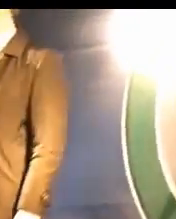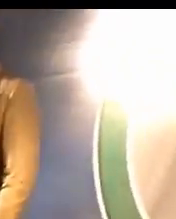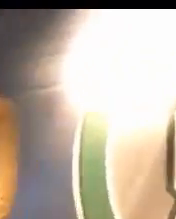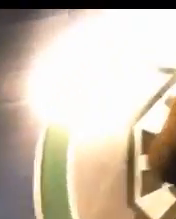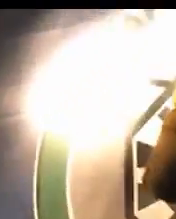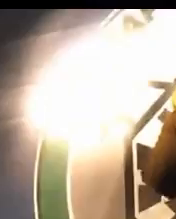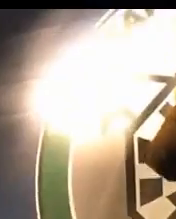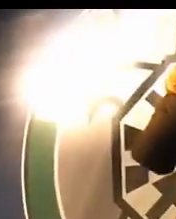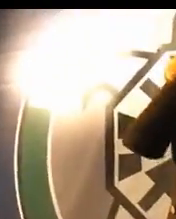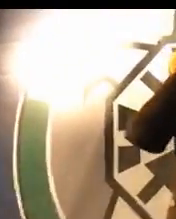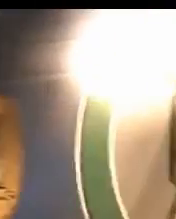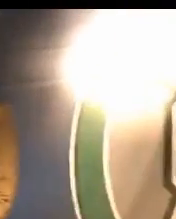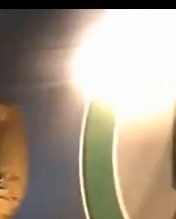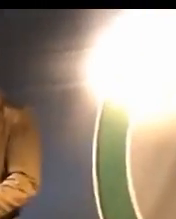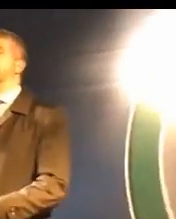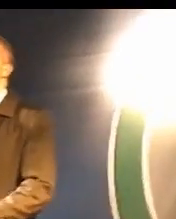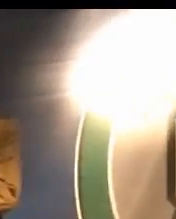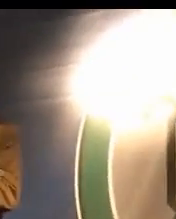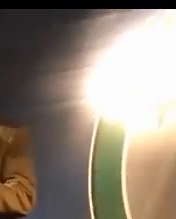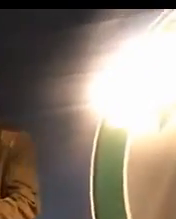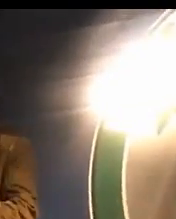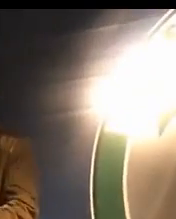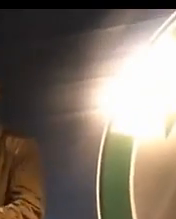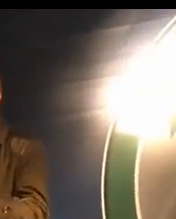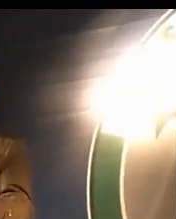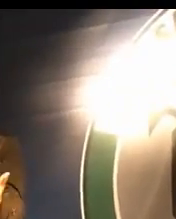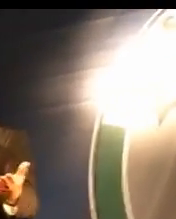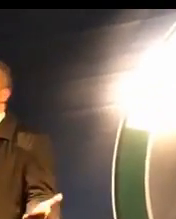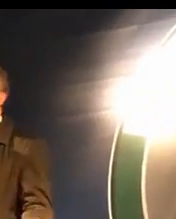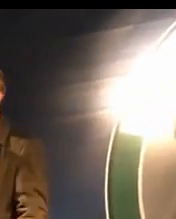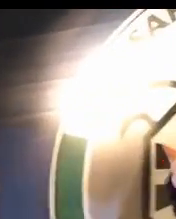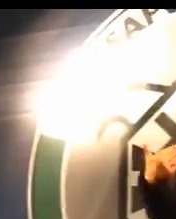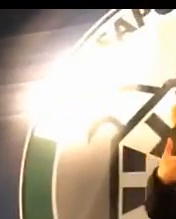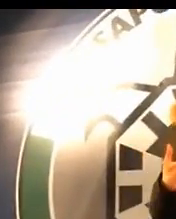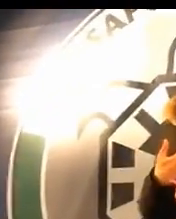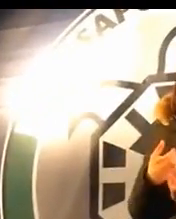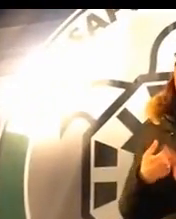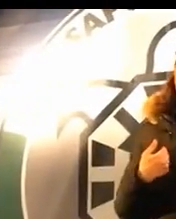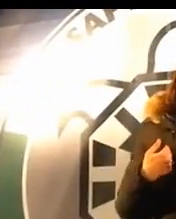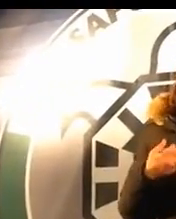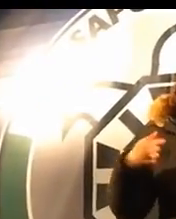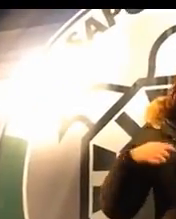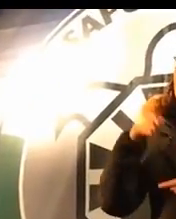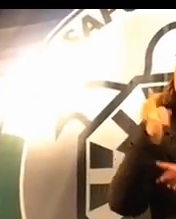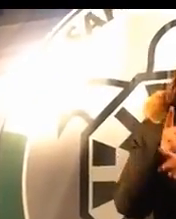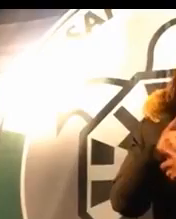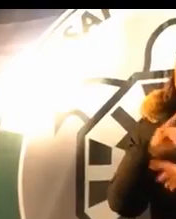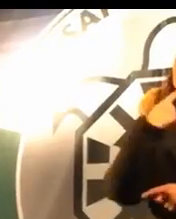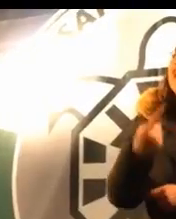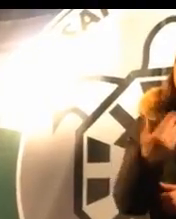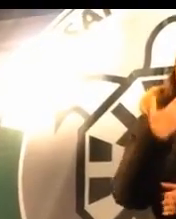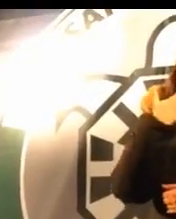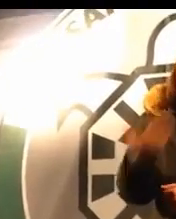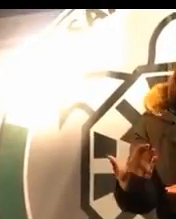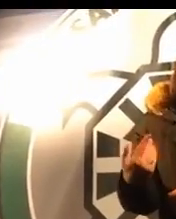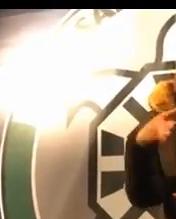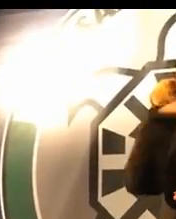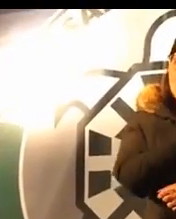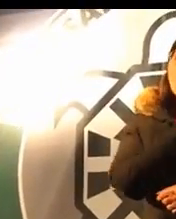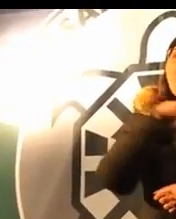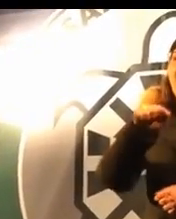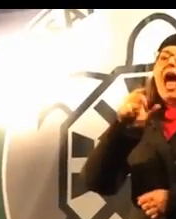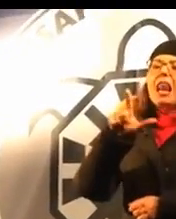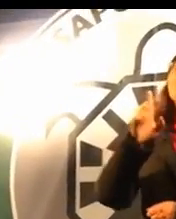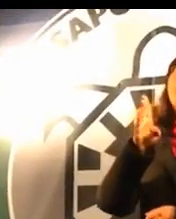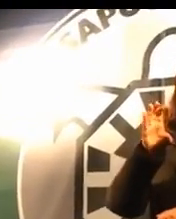da Alberto, è giusto anche fare, anzi è doveroso fare, perché tutto ciò che abbiamo creato in questi anni lo dobbiamo a lui. Un ringraziamento sentito